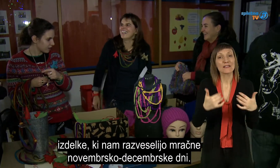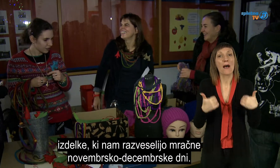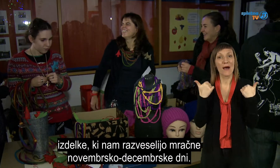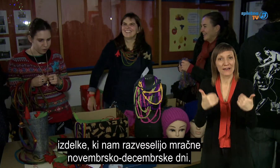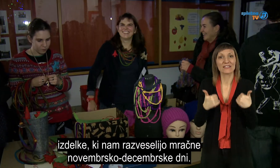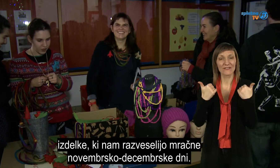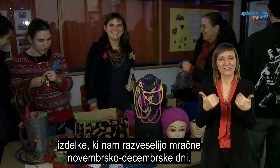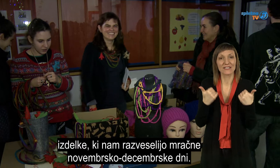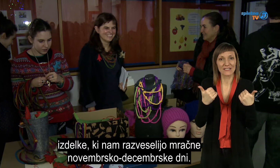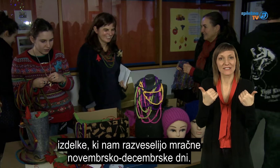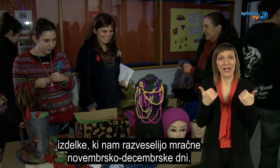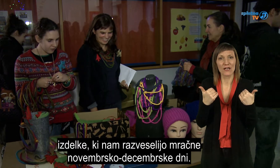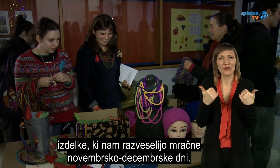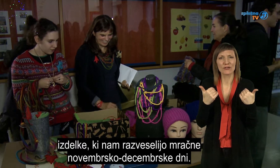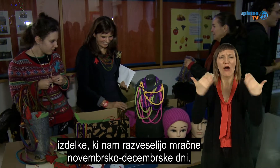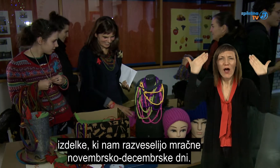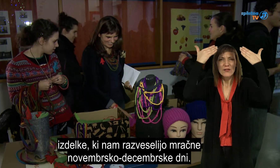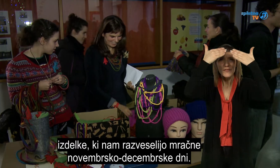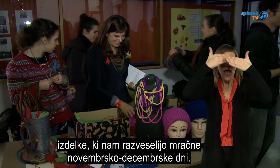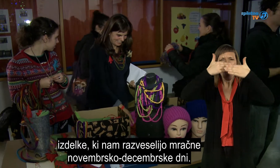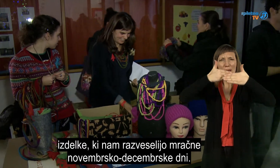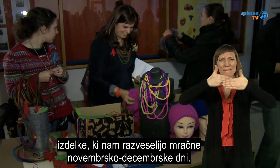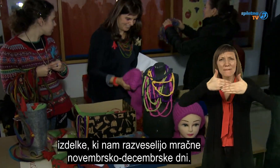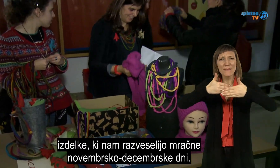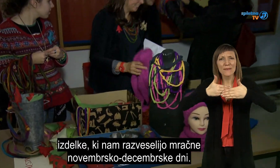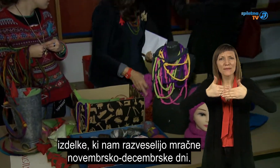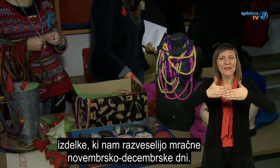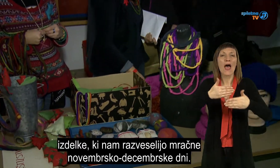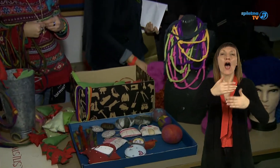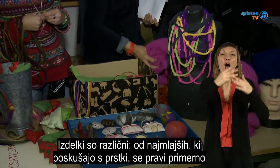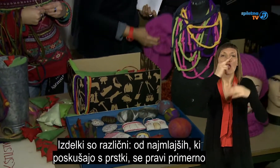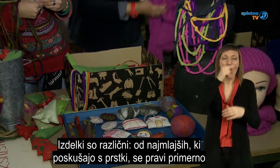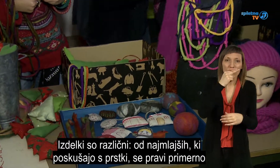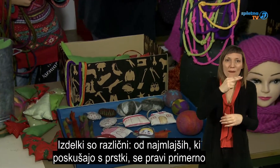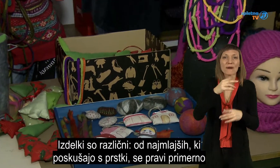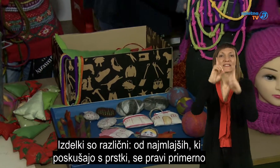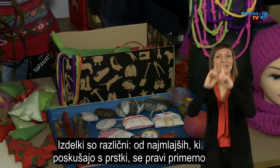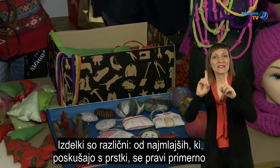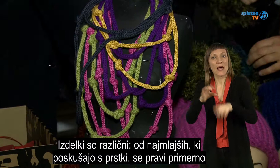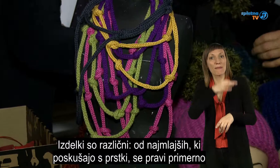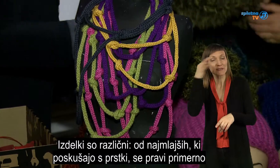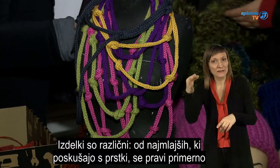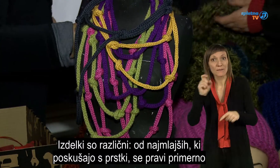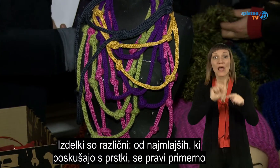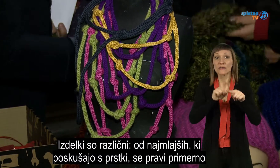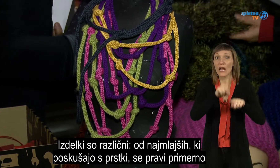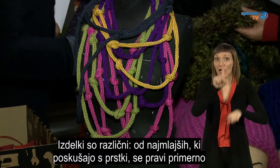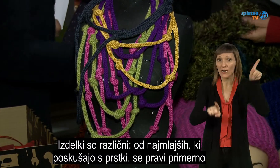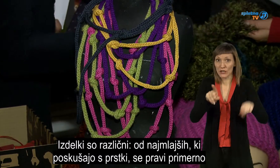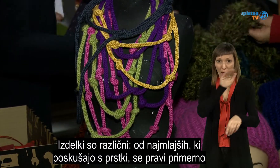razveselijo mračne novembrsko-decembrske dni. Izdelki so različni, od najmlajših, ki poskušajo